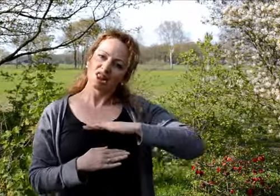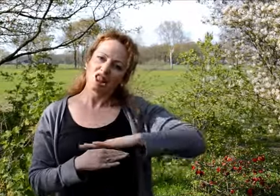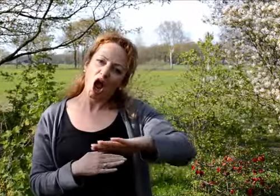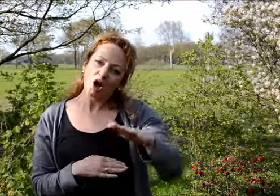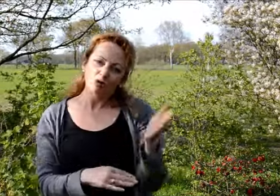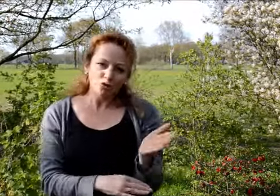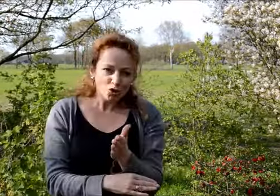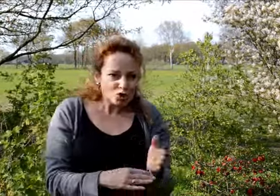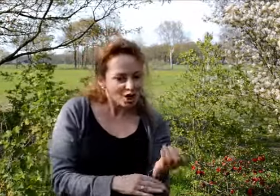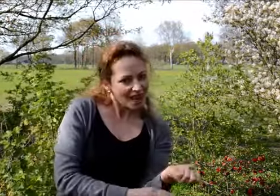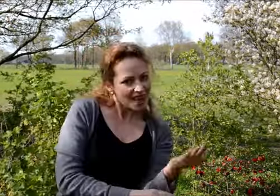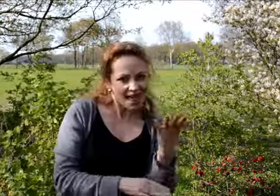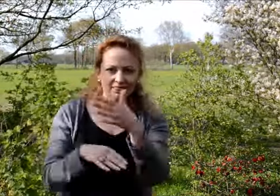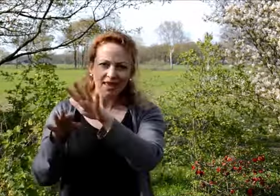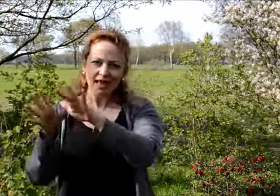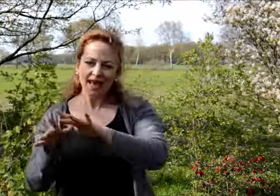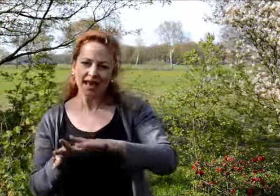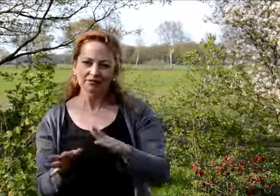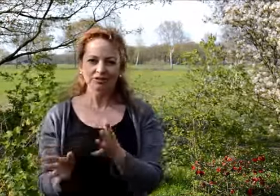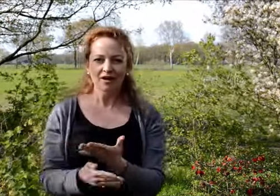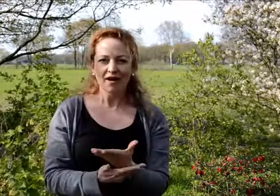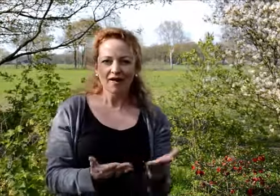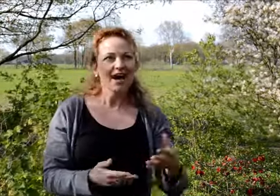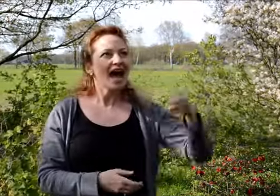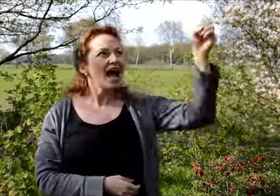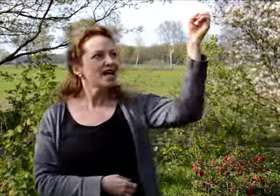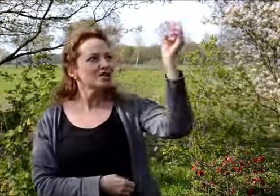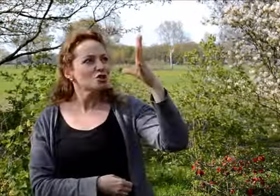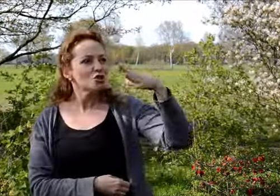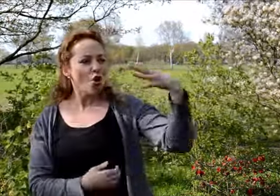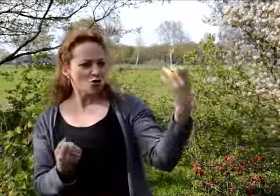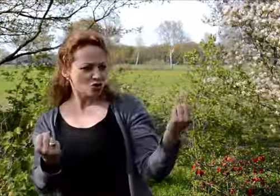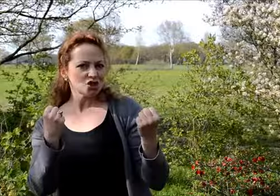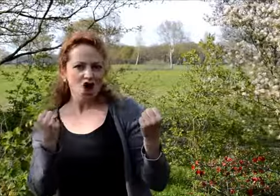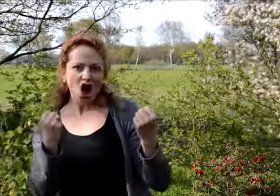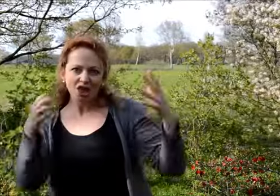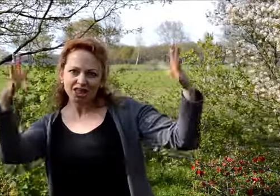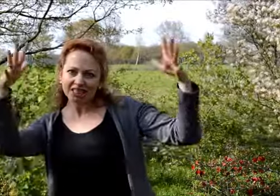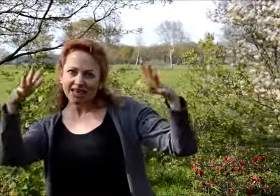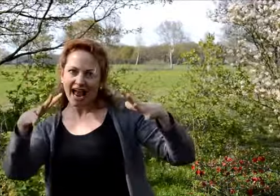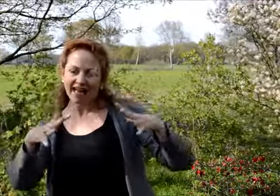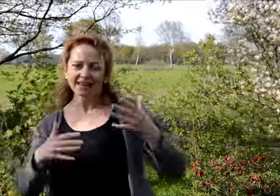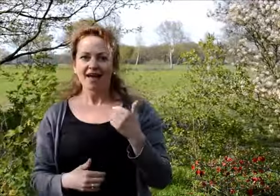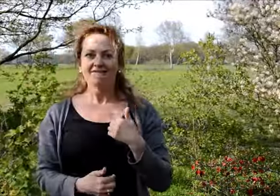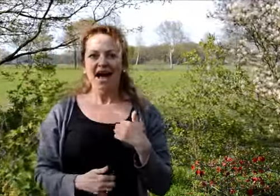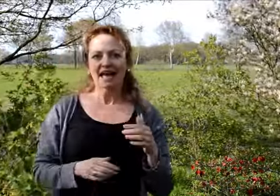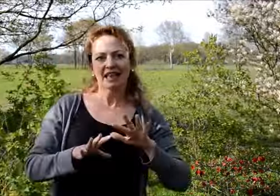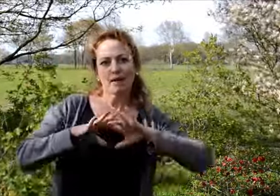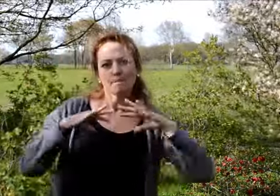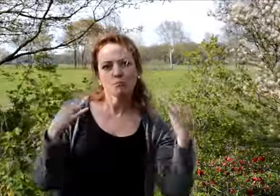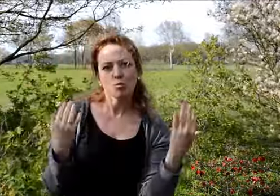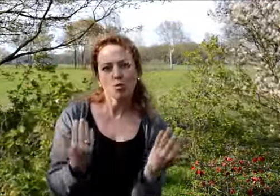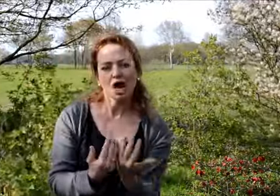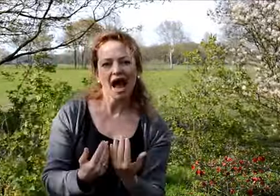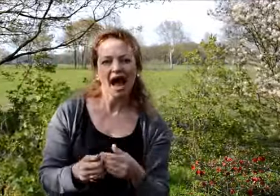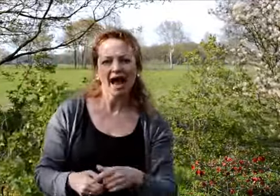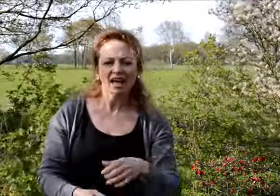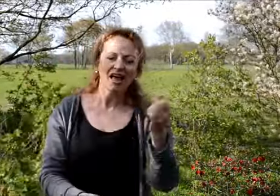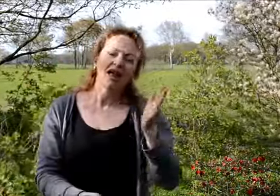ik ben de tuin tussen lente en herfst, waar de zon krachtig in schijnt, waarin moeder